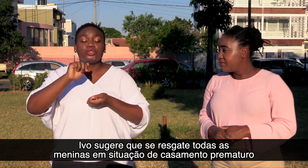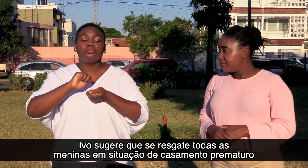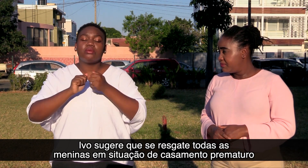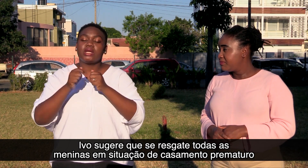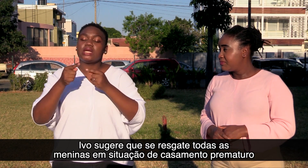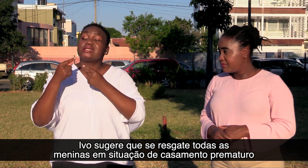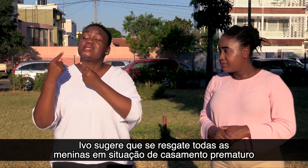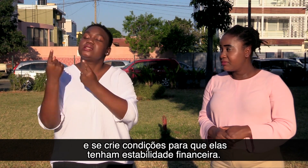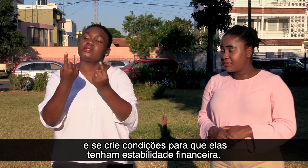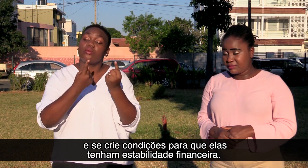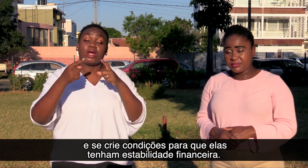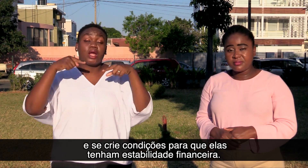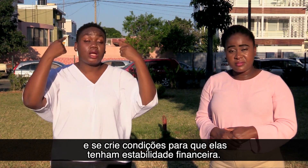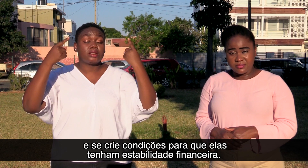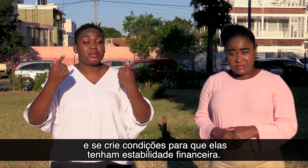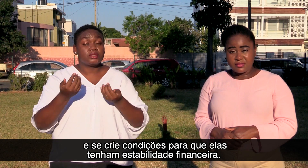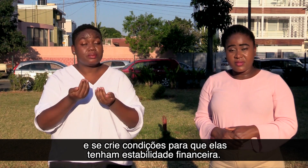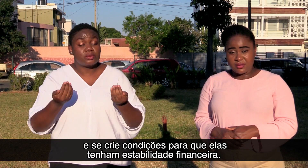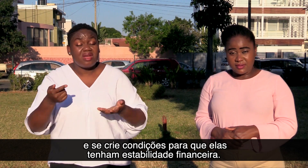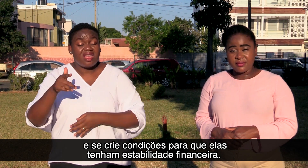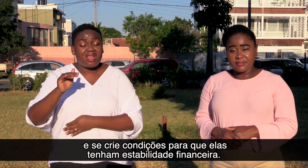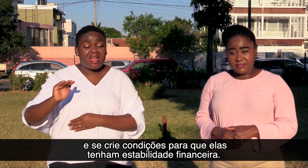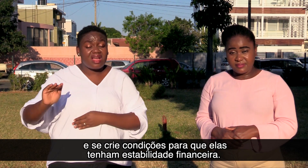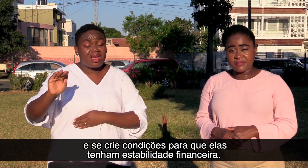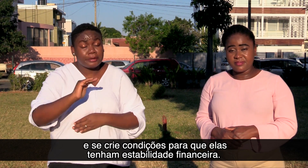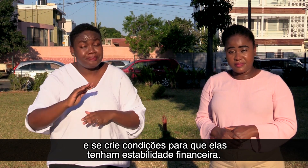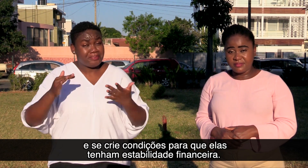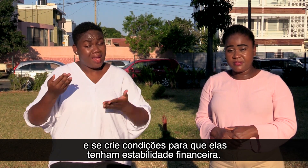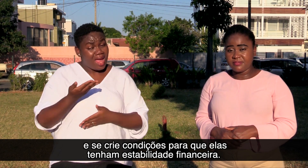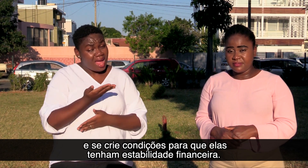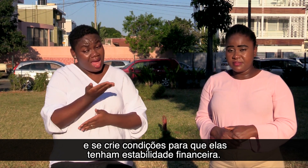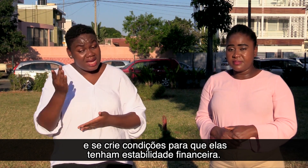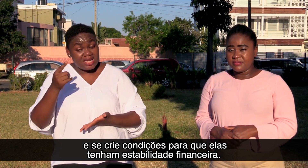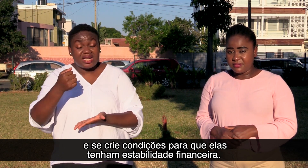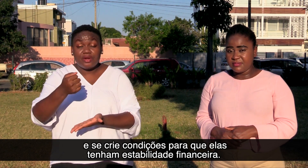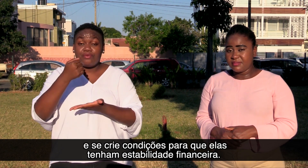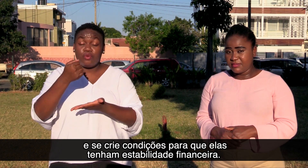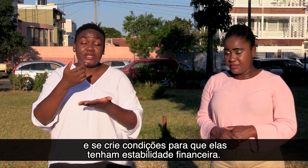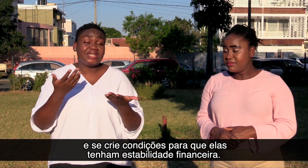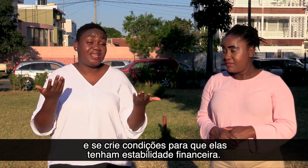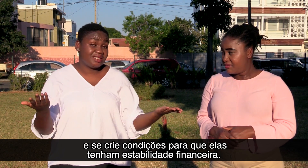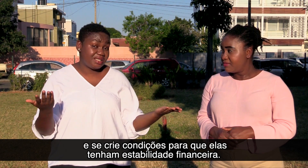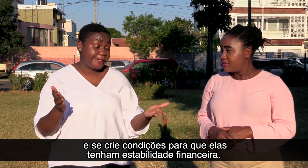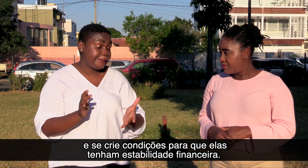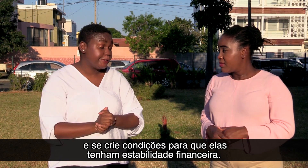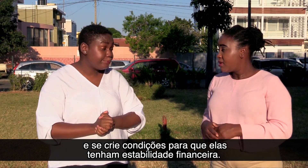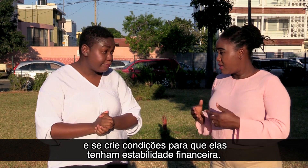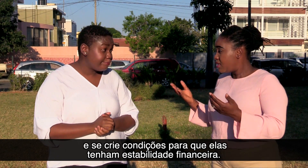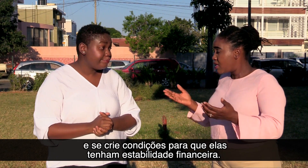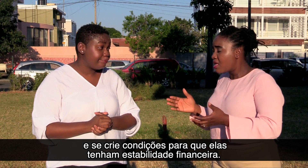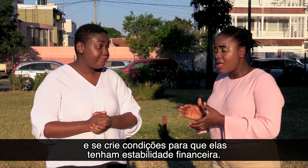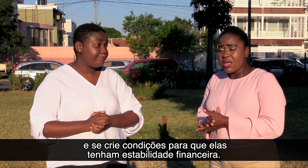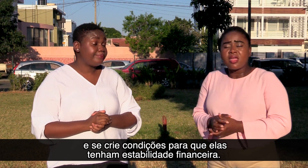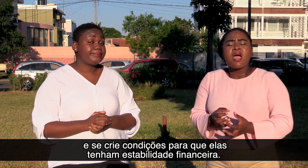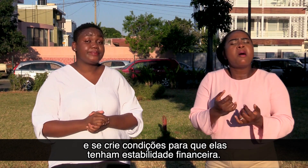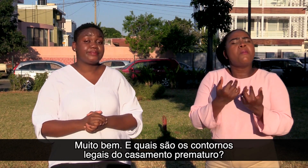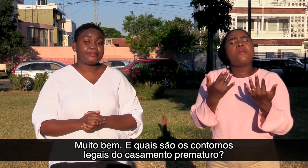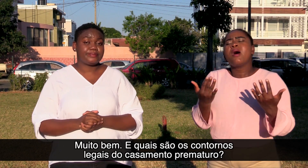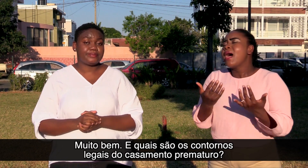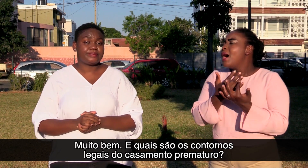No entender do sociólogo Costa Ivo, a pobreza é um dos fatores que influencia o casamento prematuro.